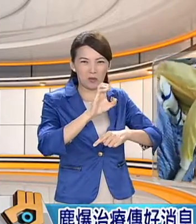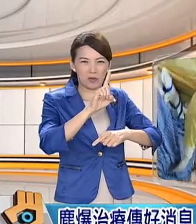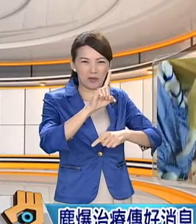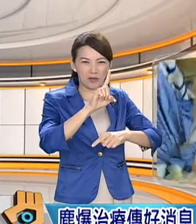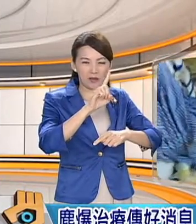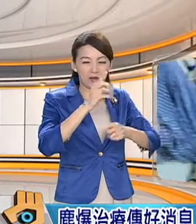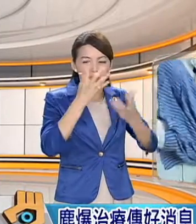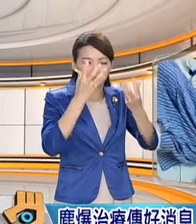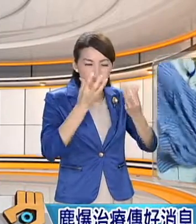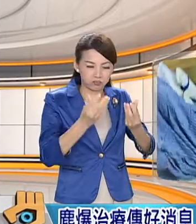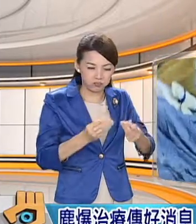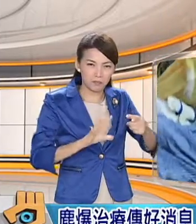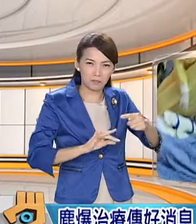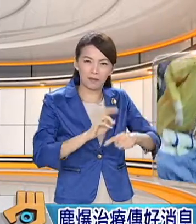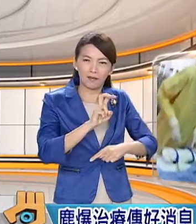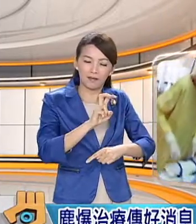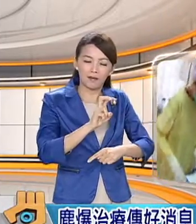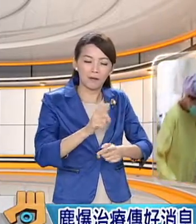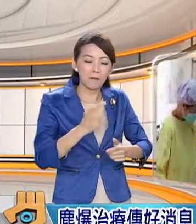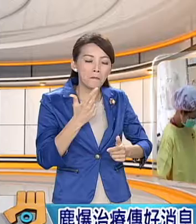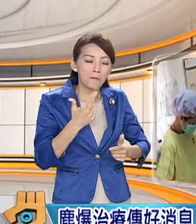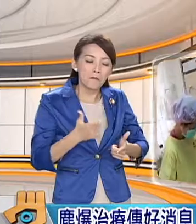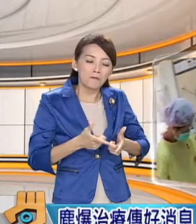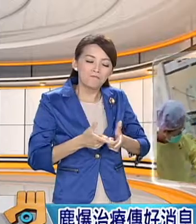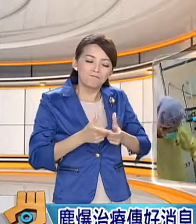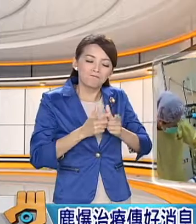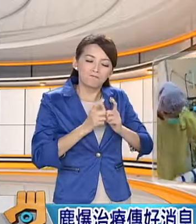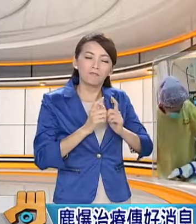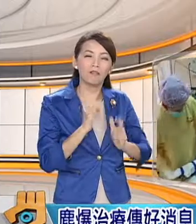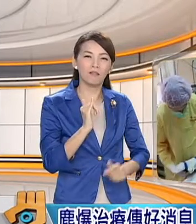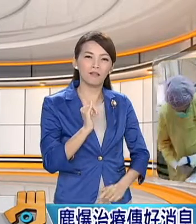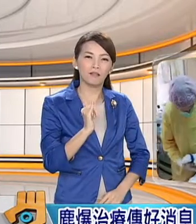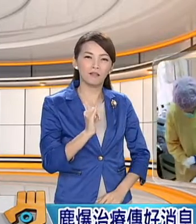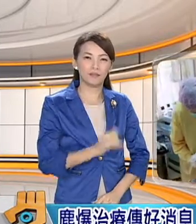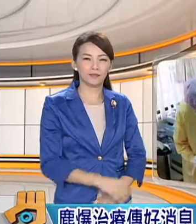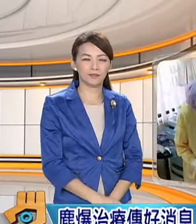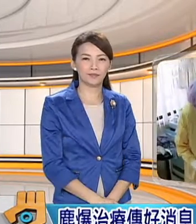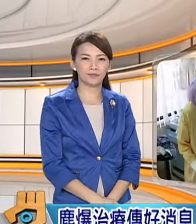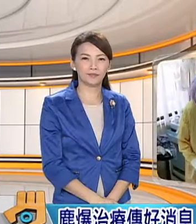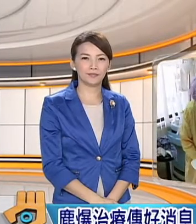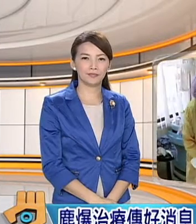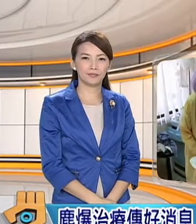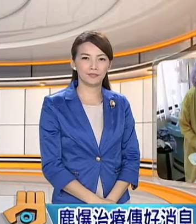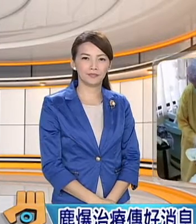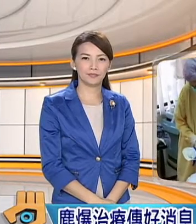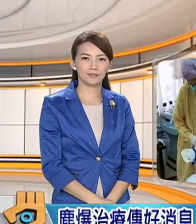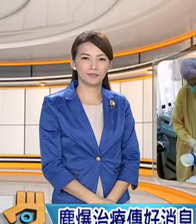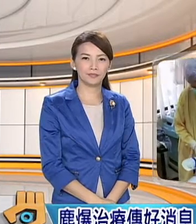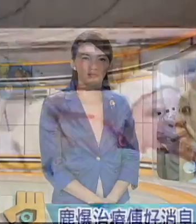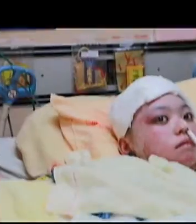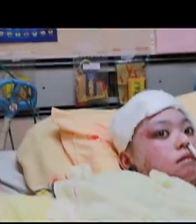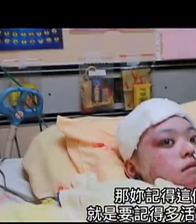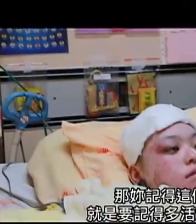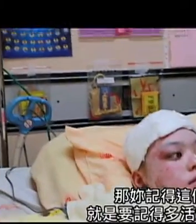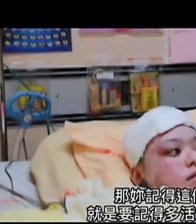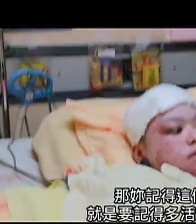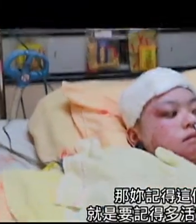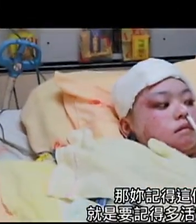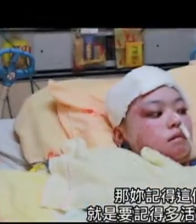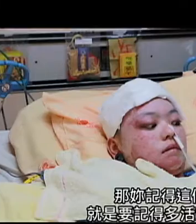到了20%，病情也明显的好转。 那你记得这个手就是要